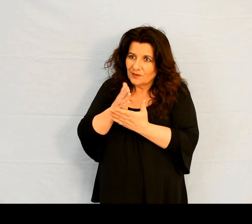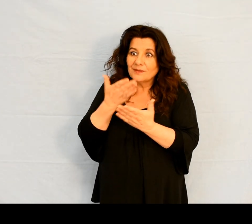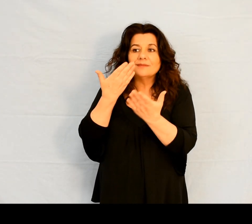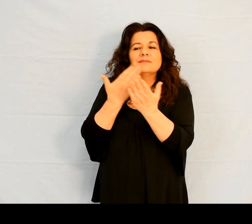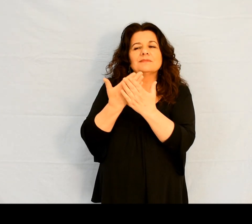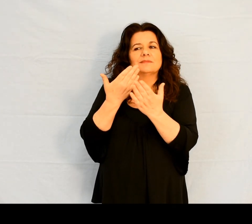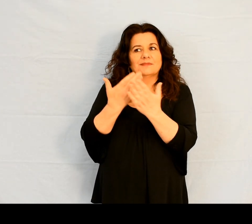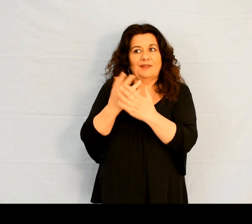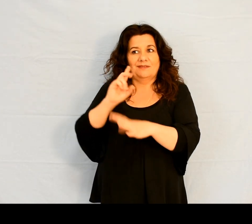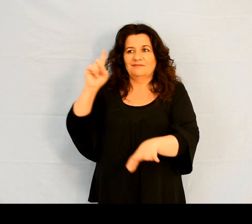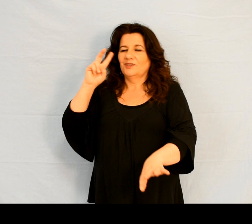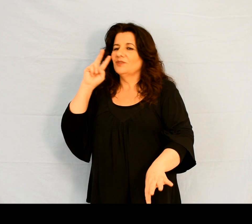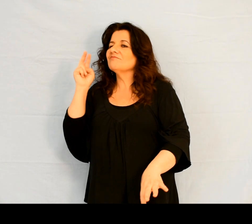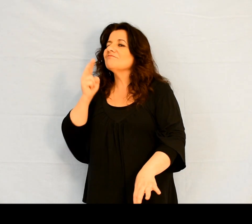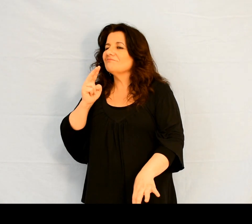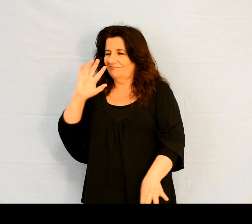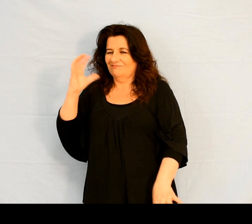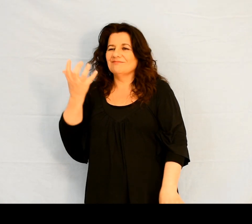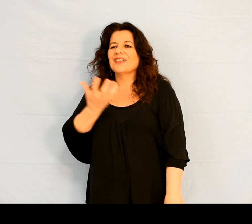C'est bien à cela que vous avez été appelés.